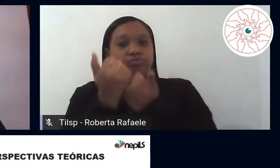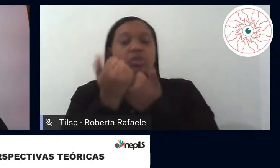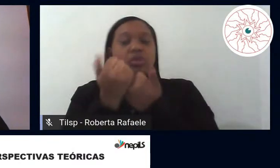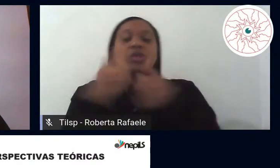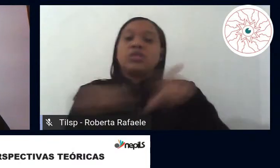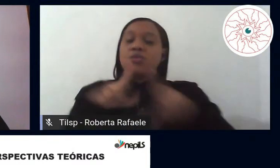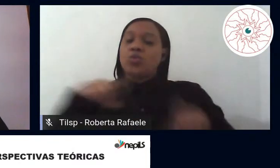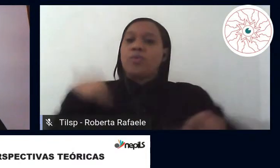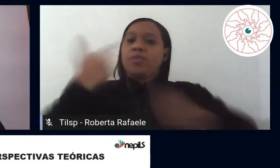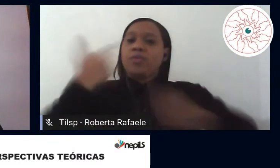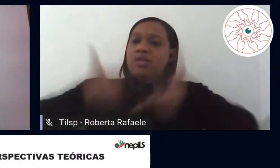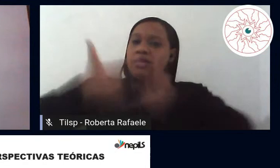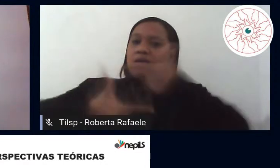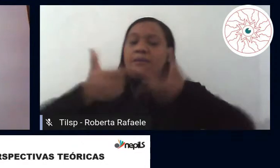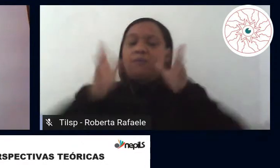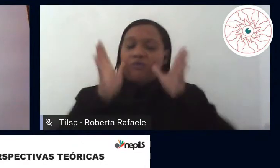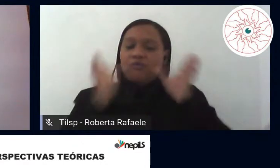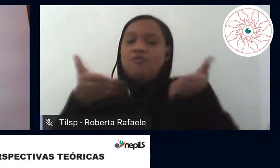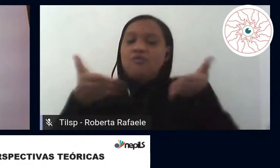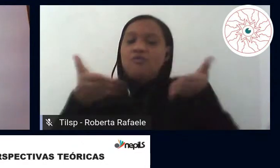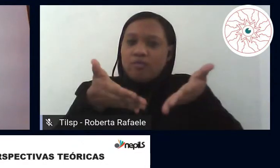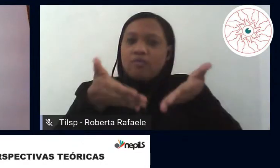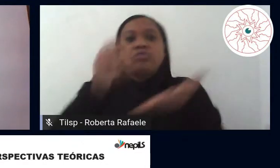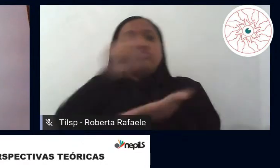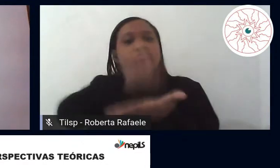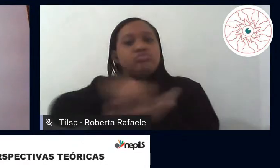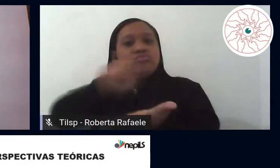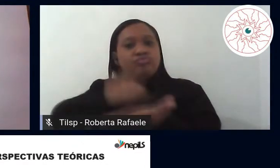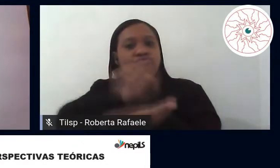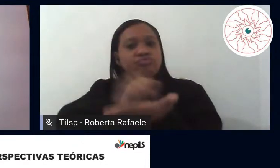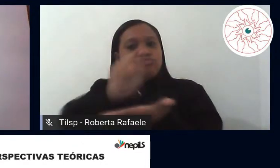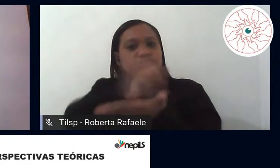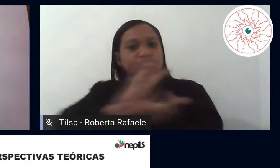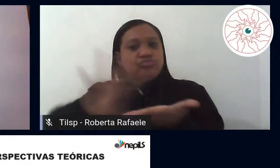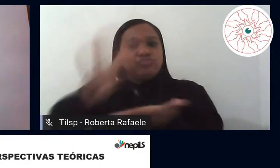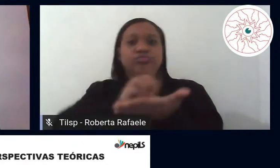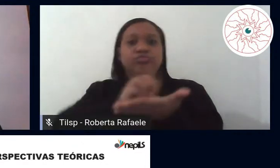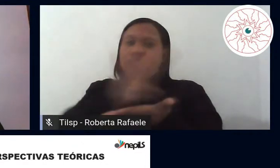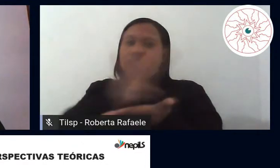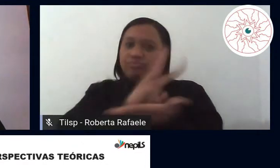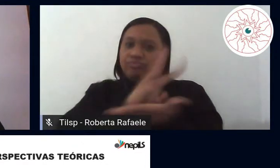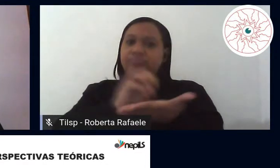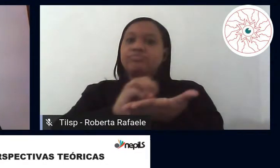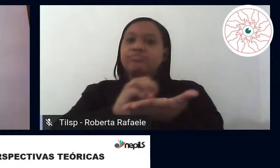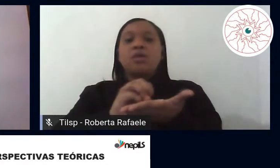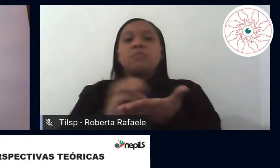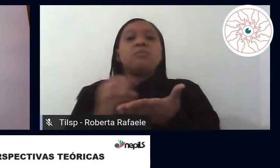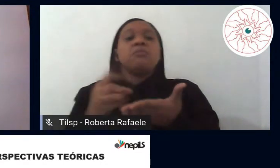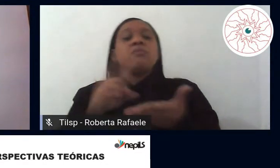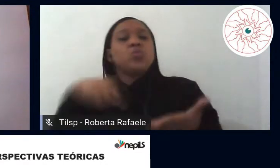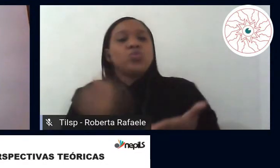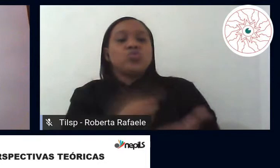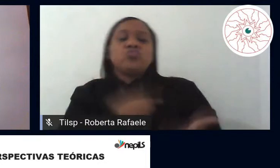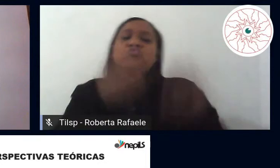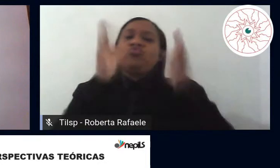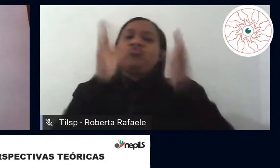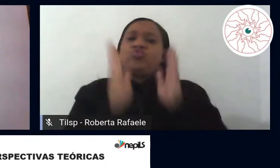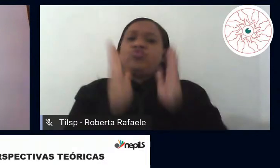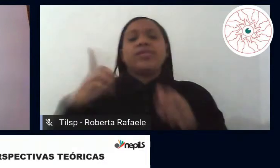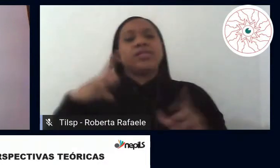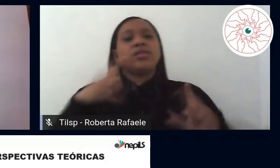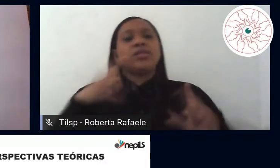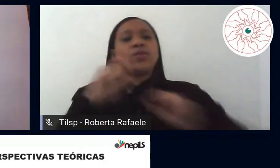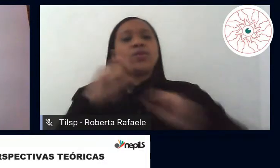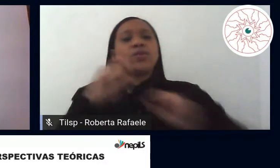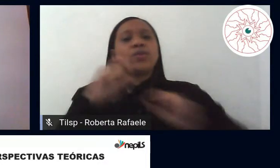sinais pelo sistema S Widing, porque nós já temos assim eh uma experiência com trabalho, com esse sistema de